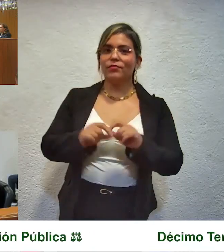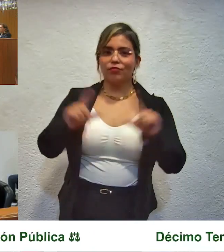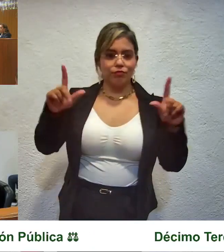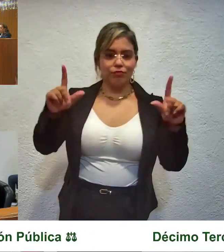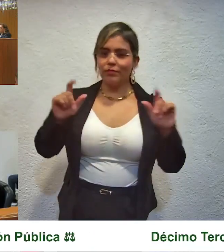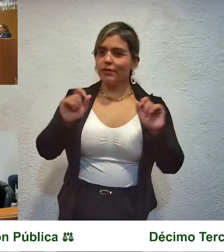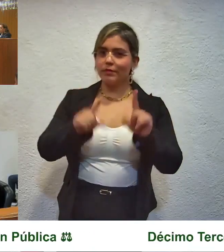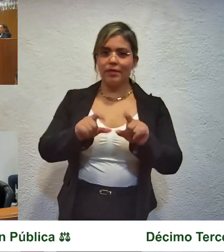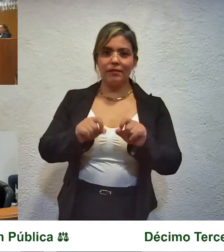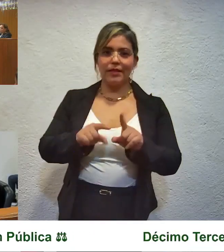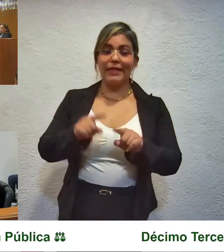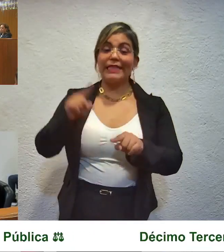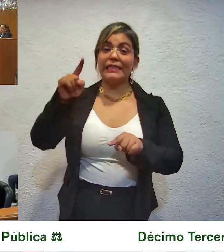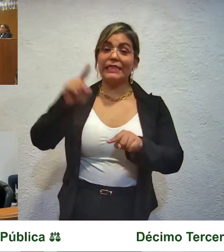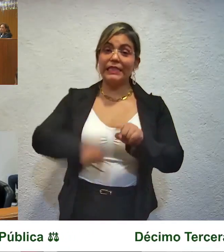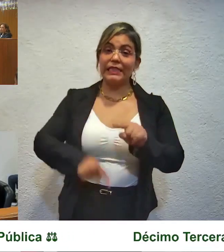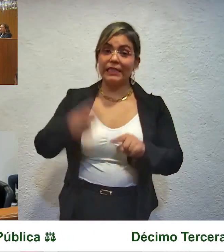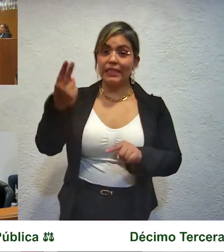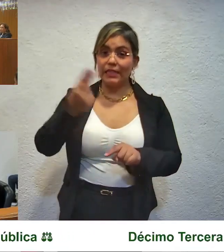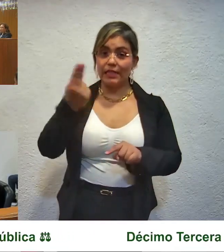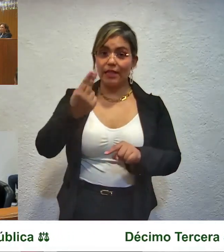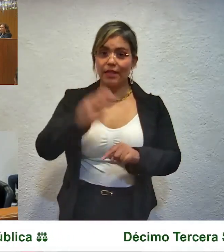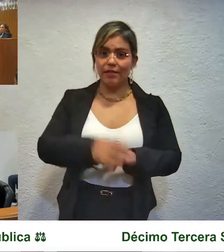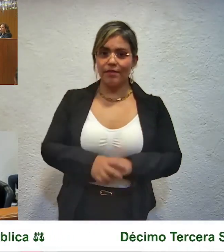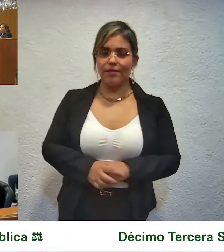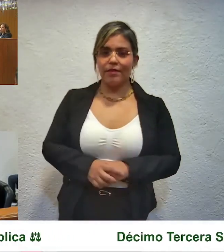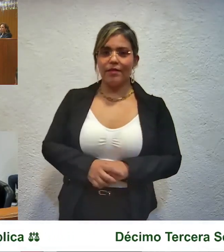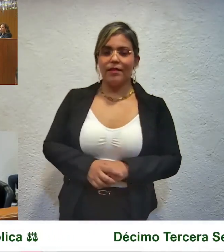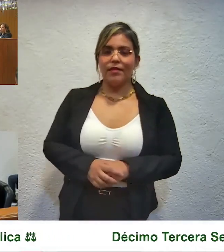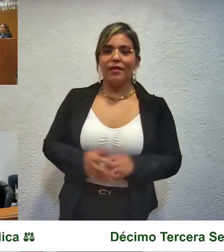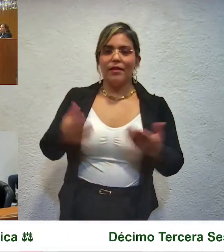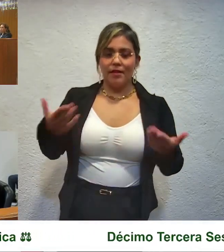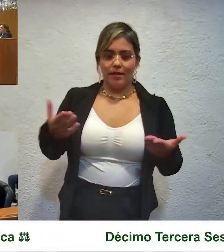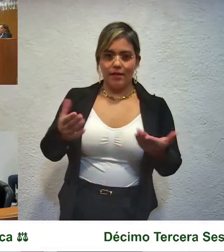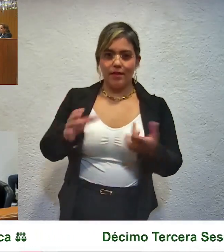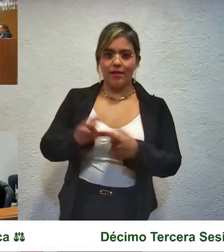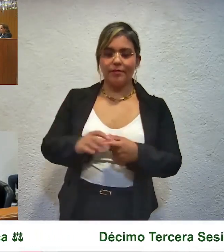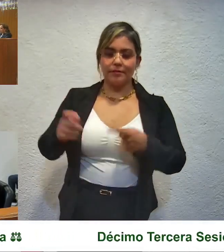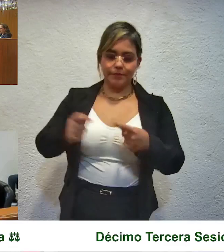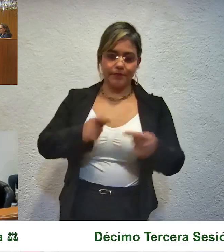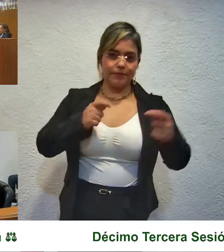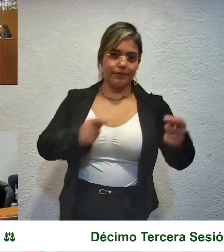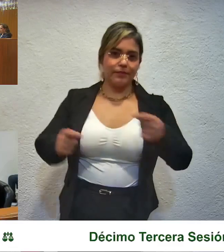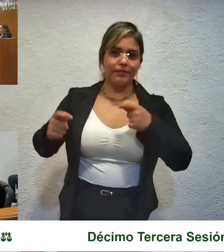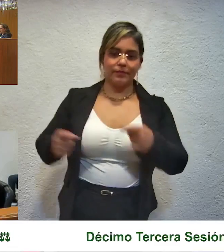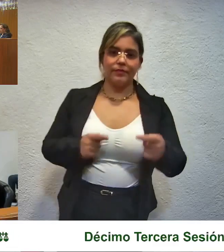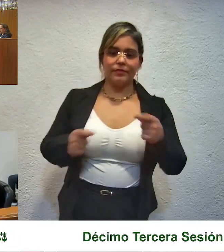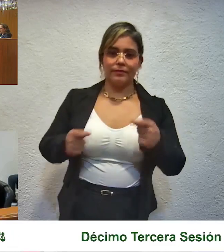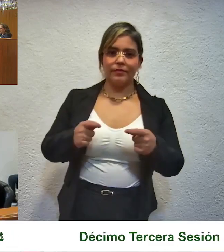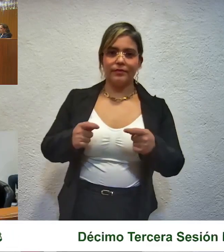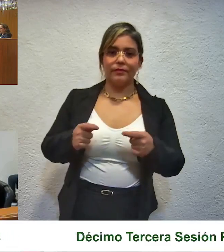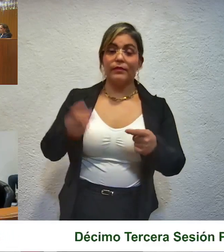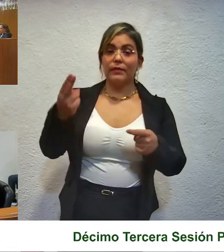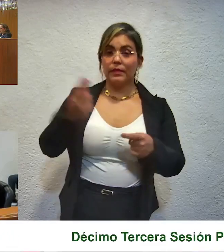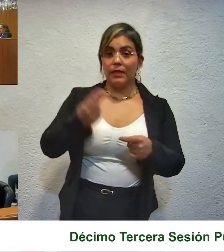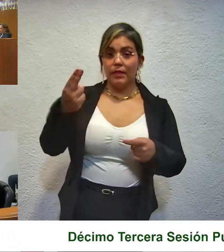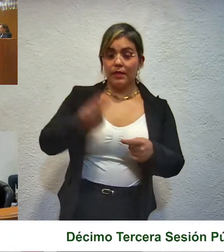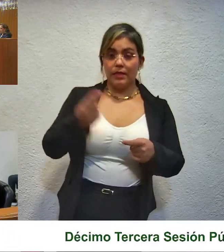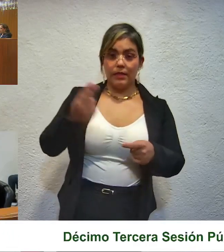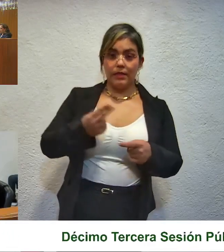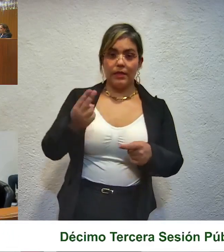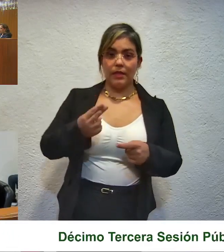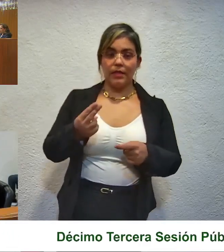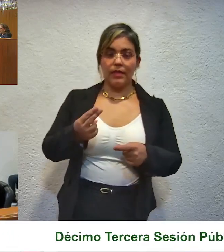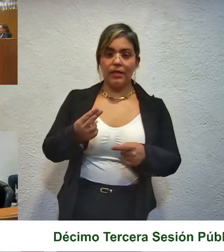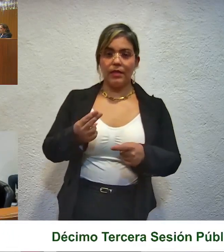plataforma Meta. Por ello, se propone vincular a la coordinación mencionada para que, en el ámbito de sus atribuciones,